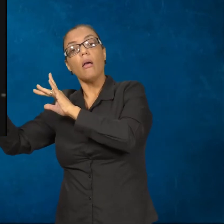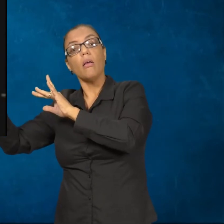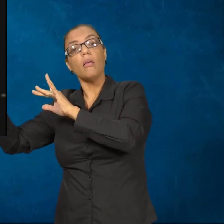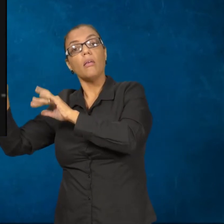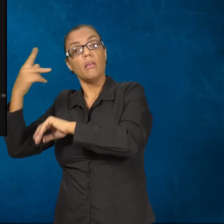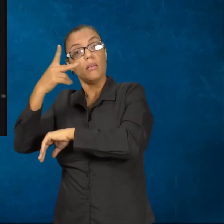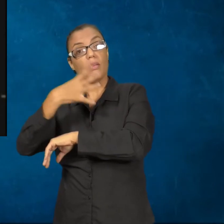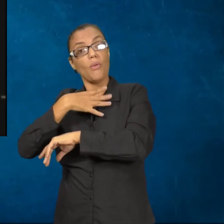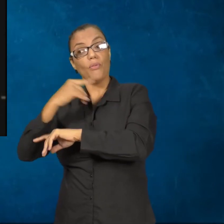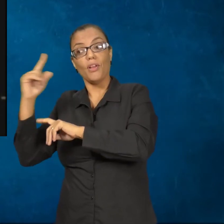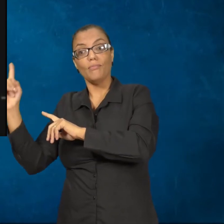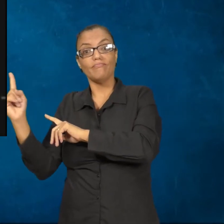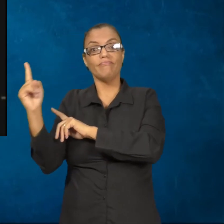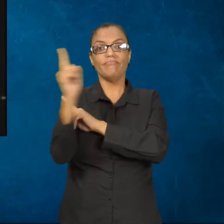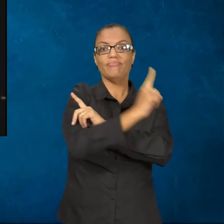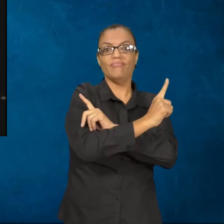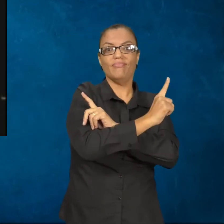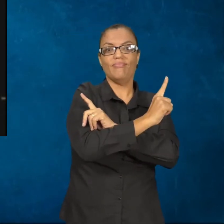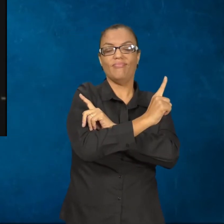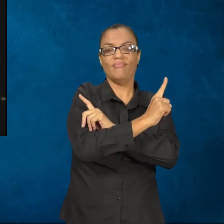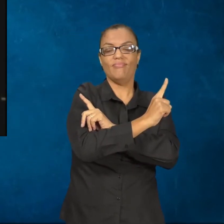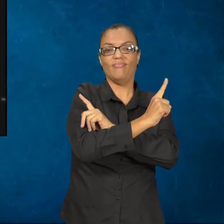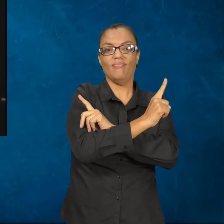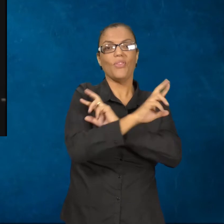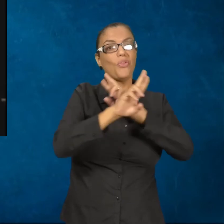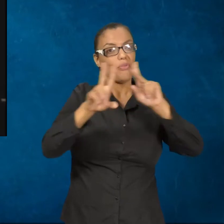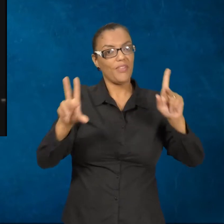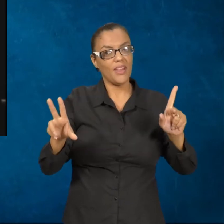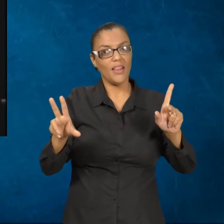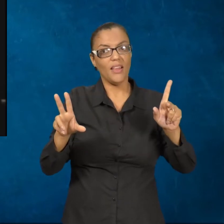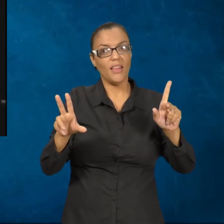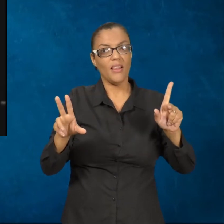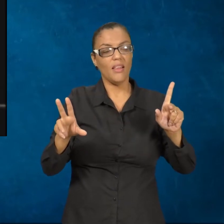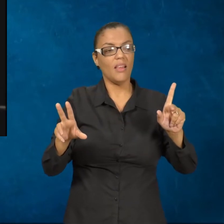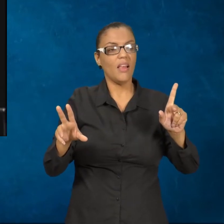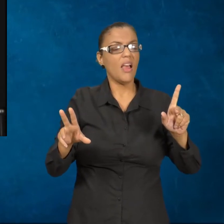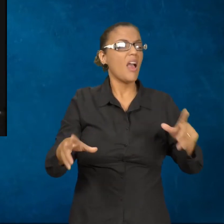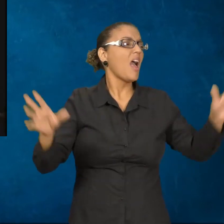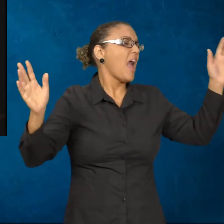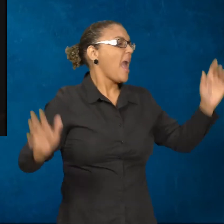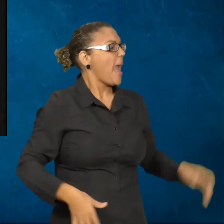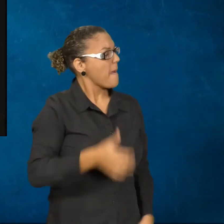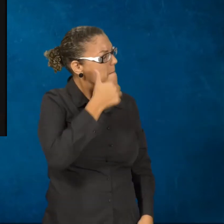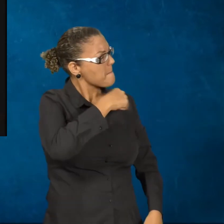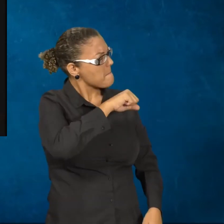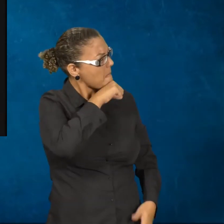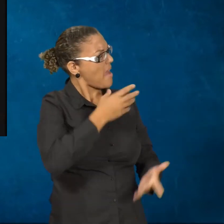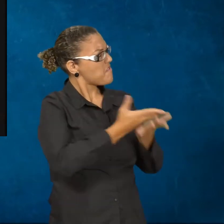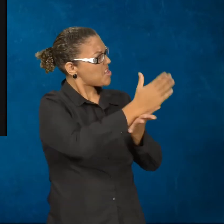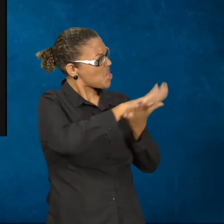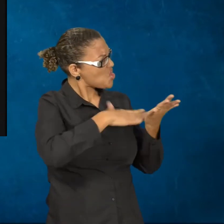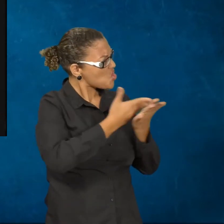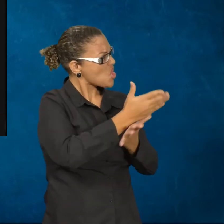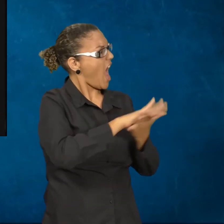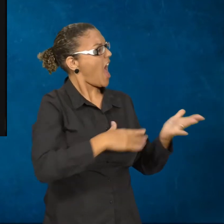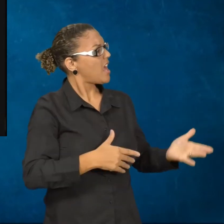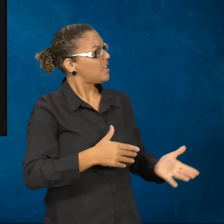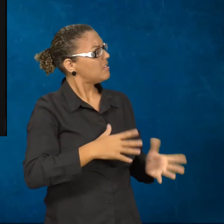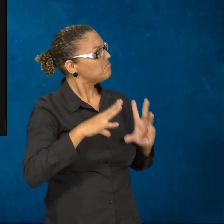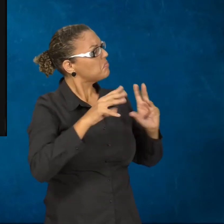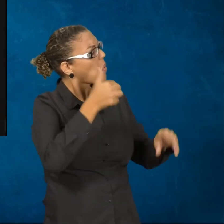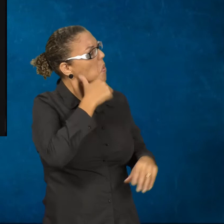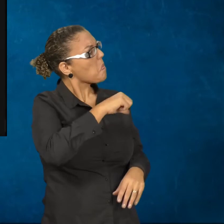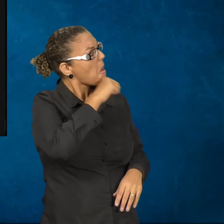lado. E ele só vai se safar se for para o outro. Ai, mãe, você sem noção, todas as mães das minhas amigas